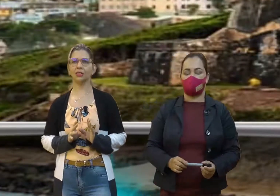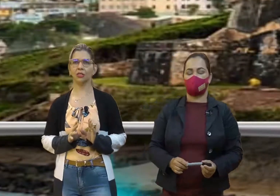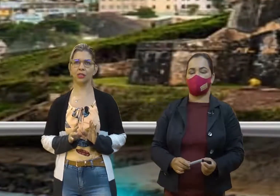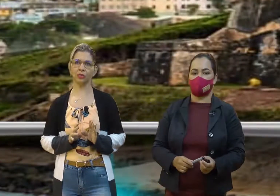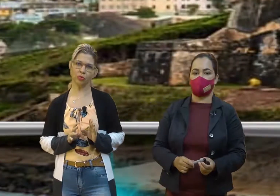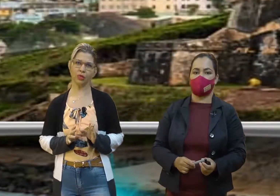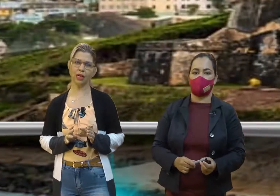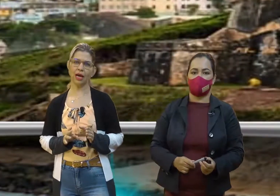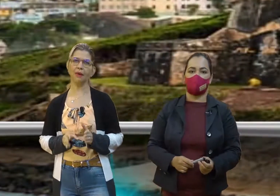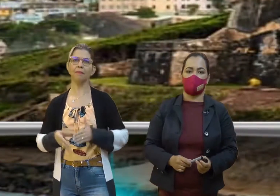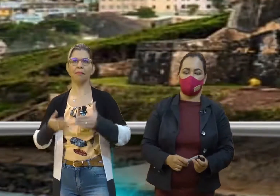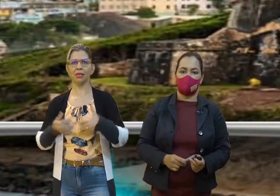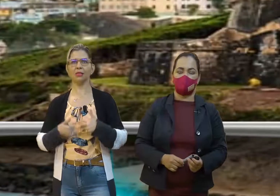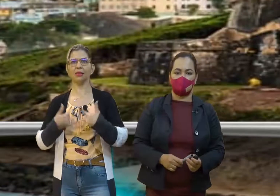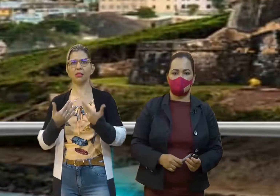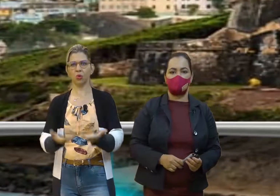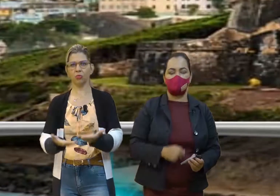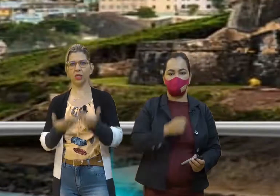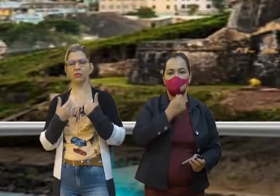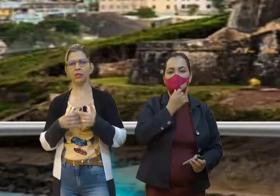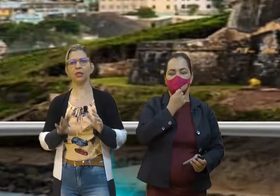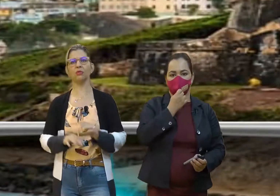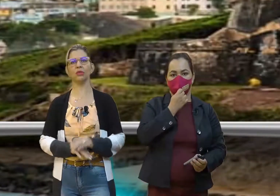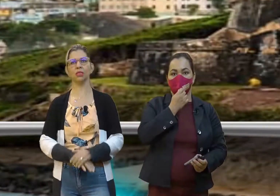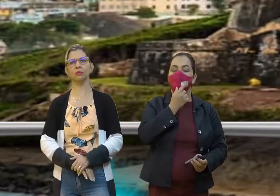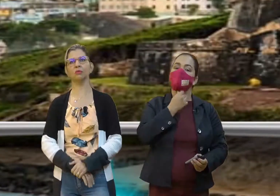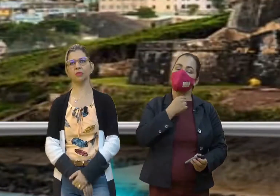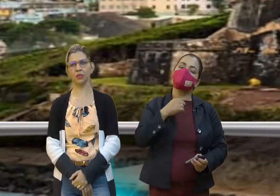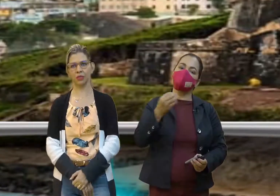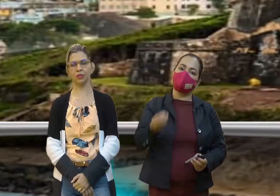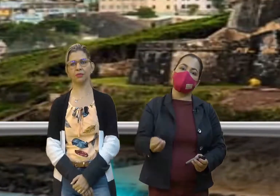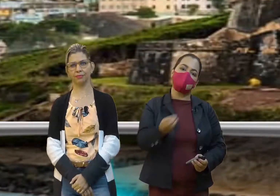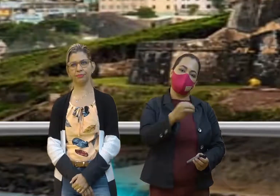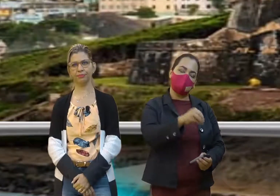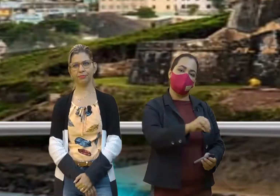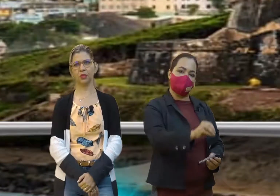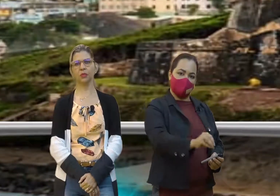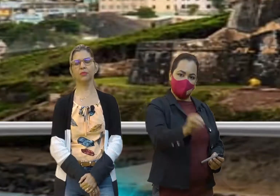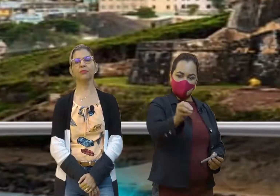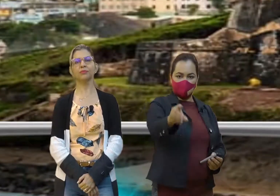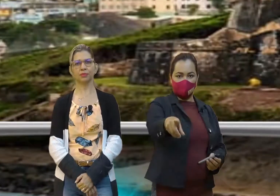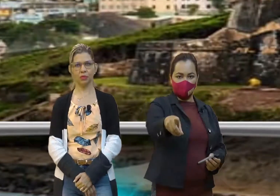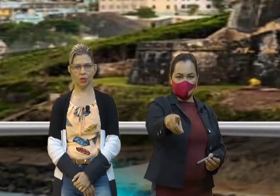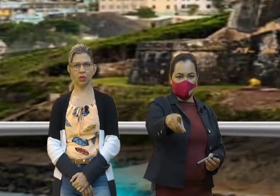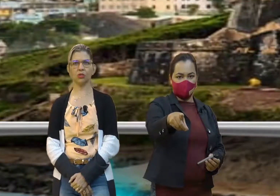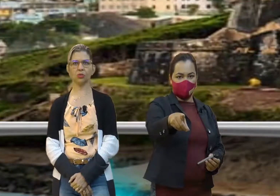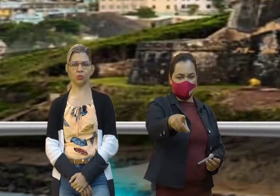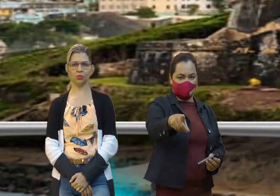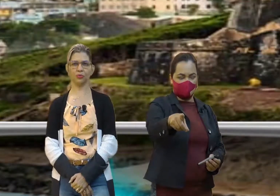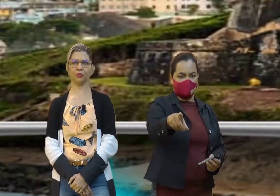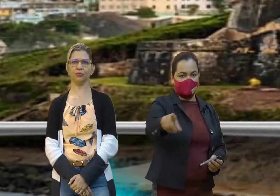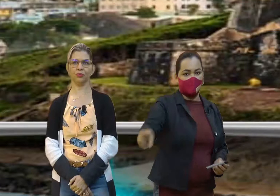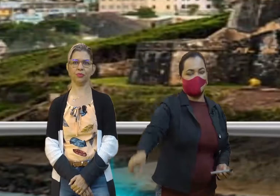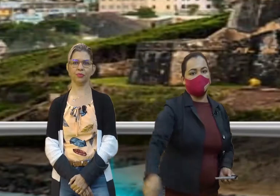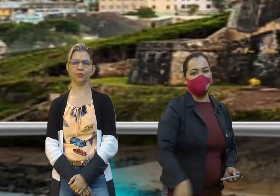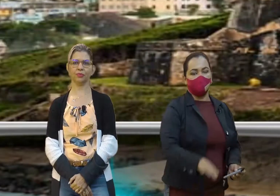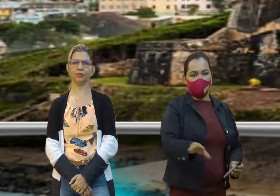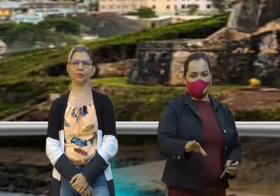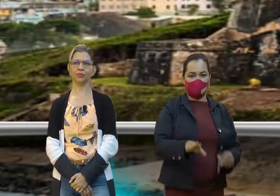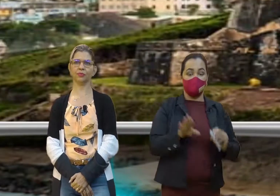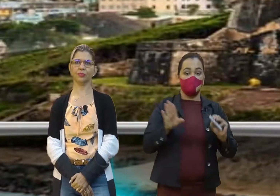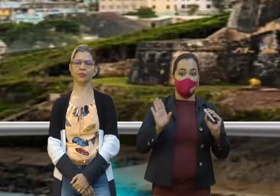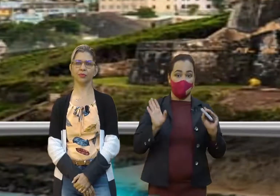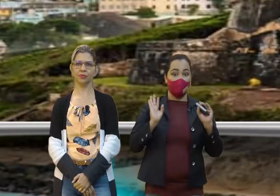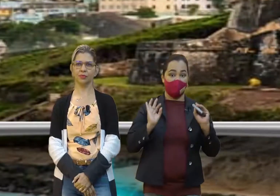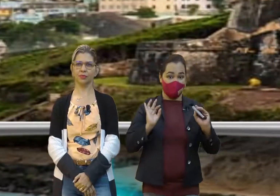a legislatura lá, mas nesse contexto eles têm o mesmo. Eles têm o poder de votar e de escolher o presidente do país. Aí,